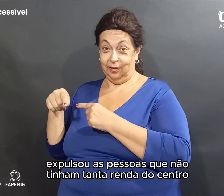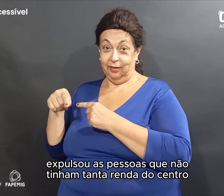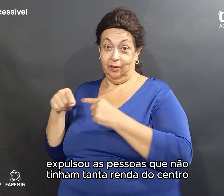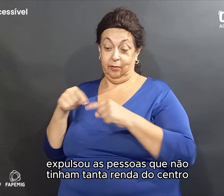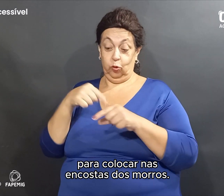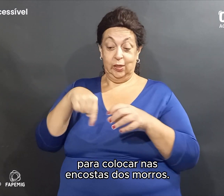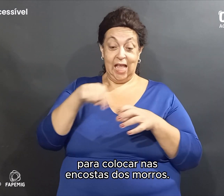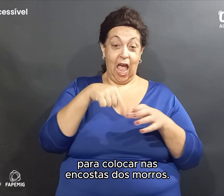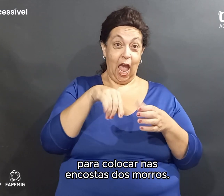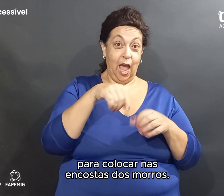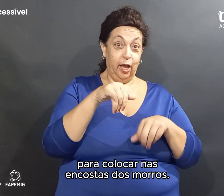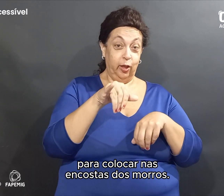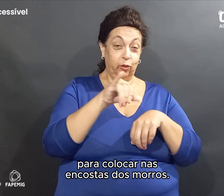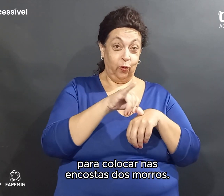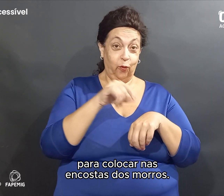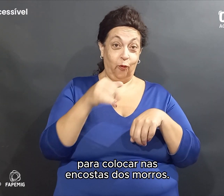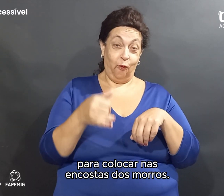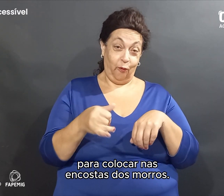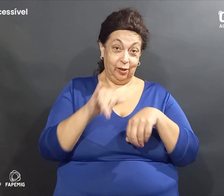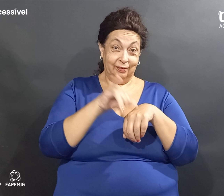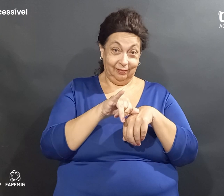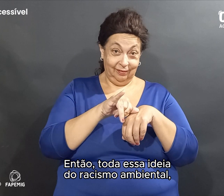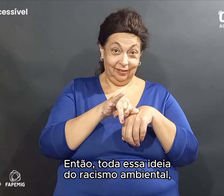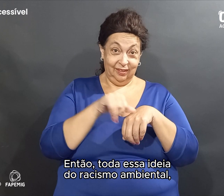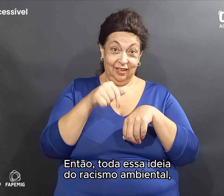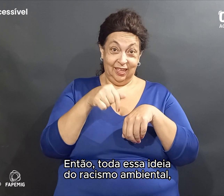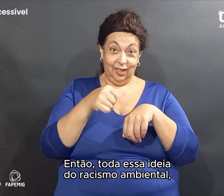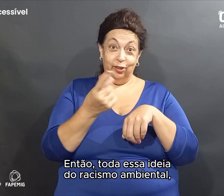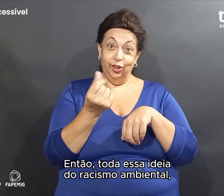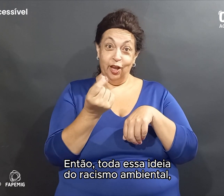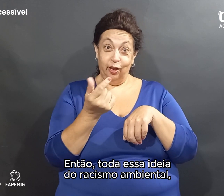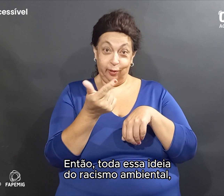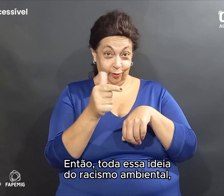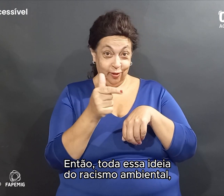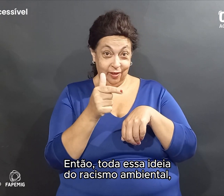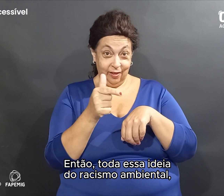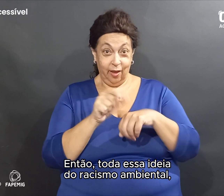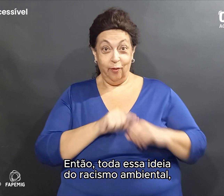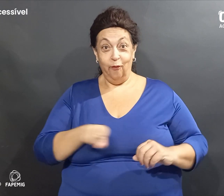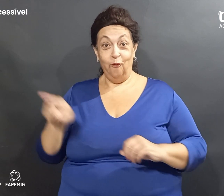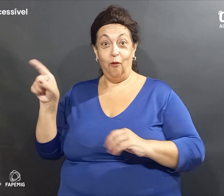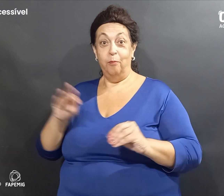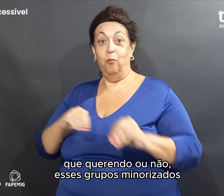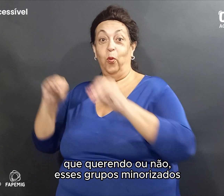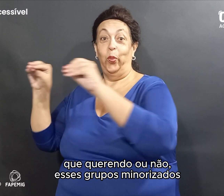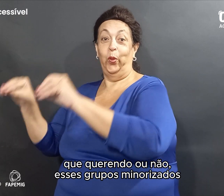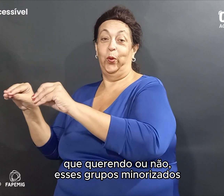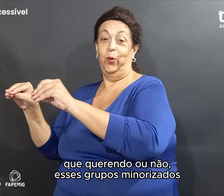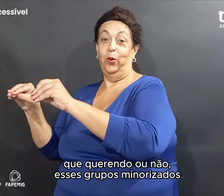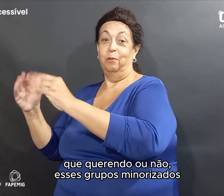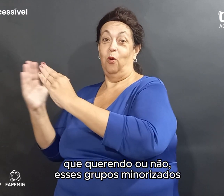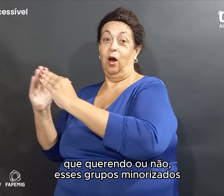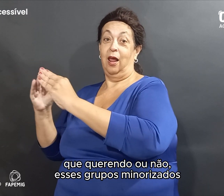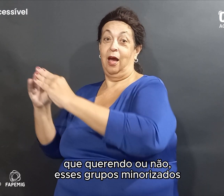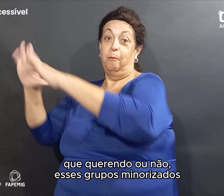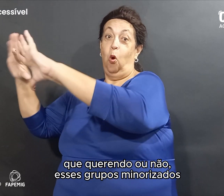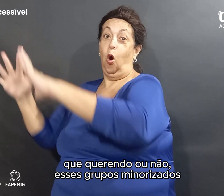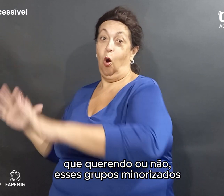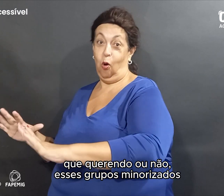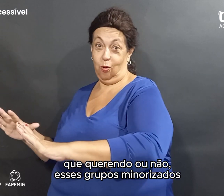do centro para colocar nas encostas dos morros. Então, toda essa ideia do racismo ambiental, que querendo ou não, esses